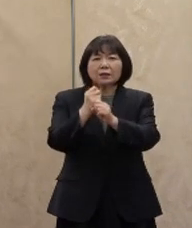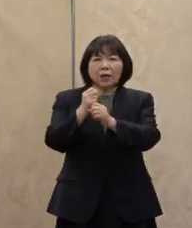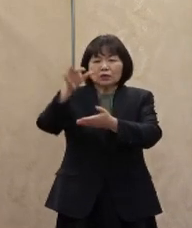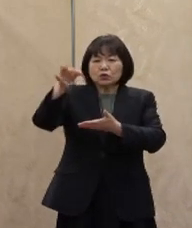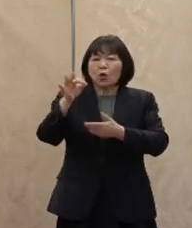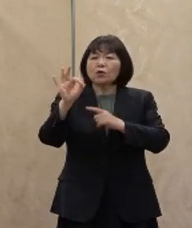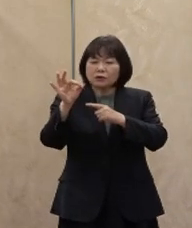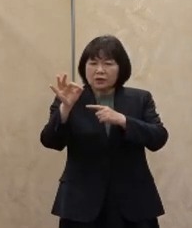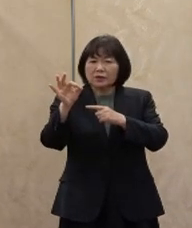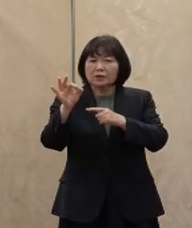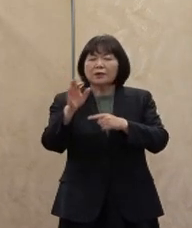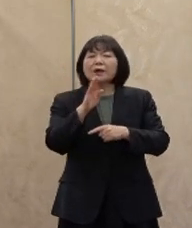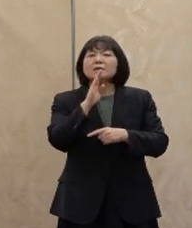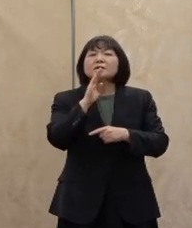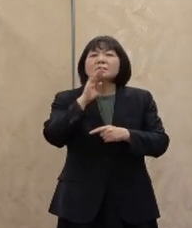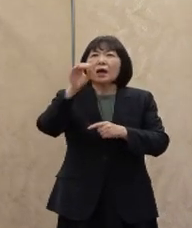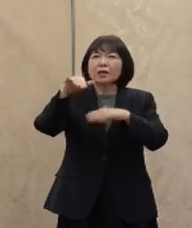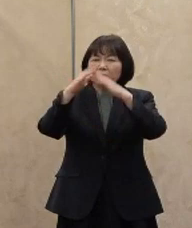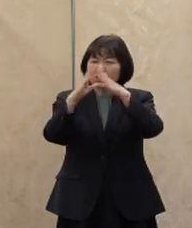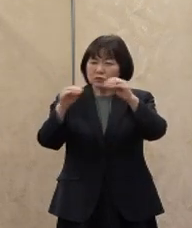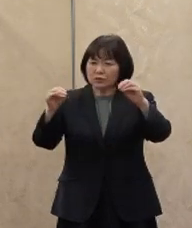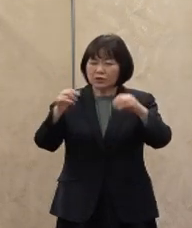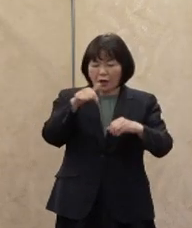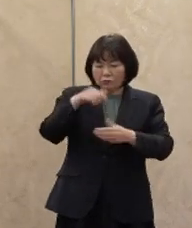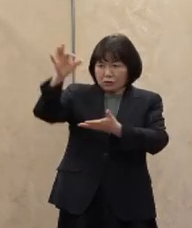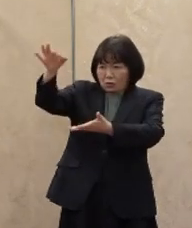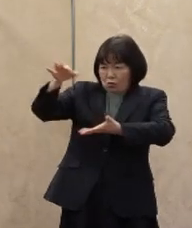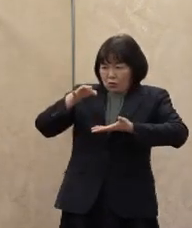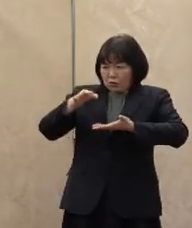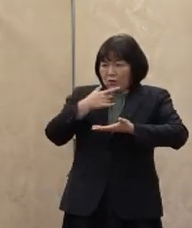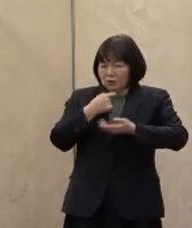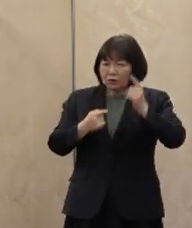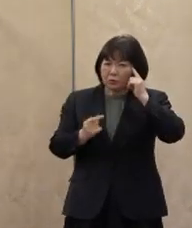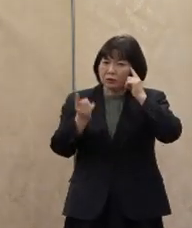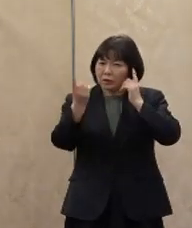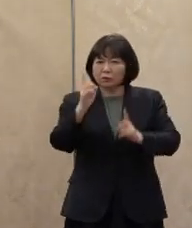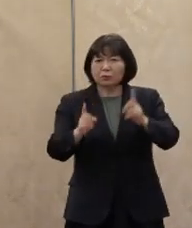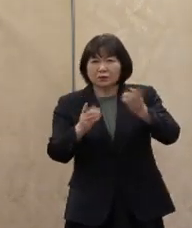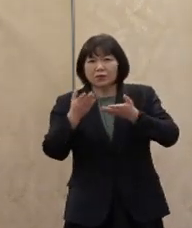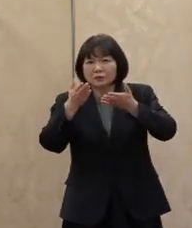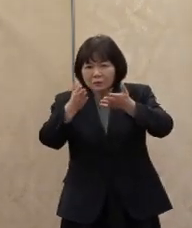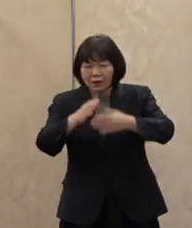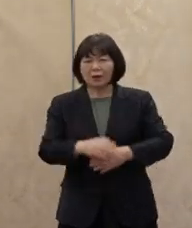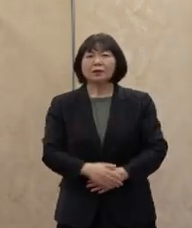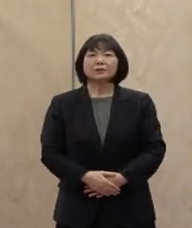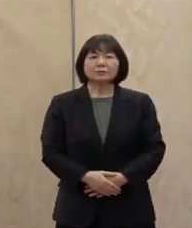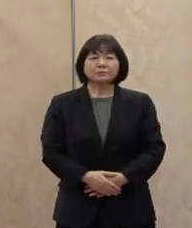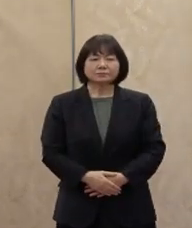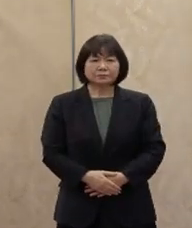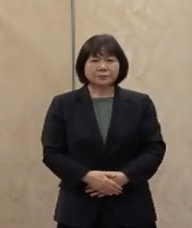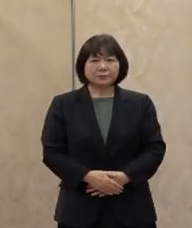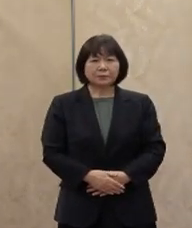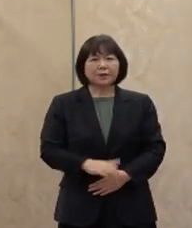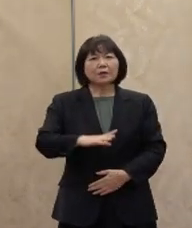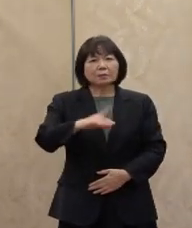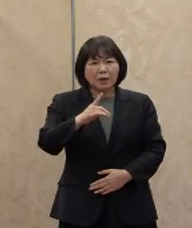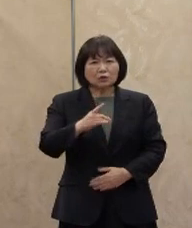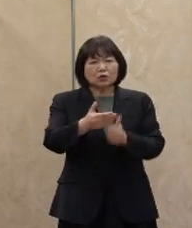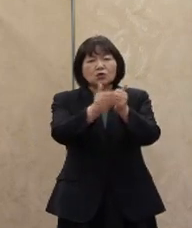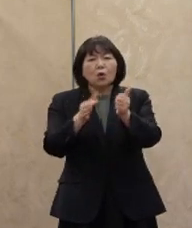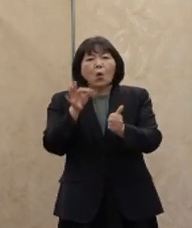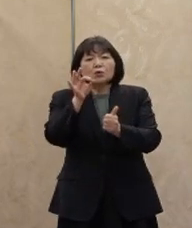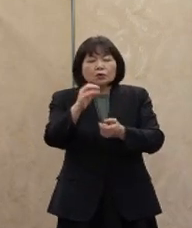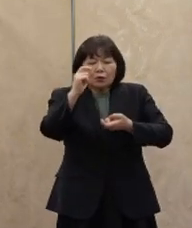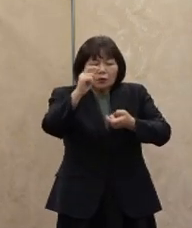ような形でもっと実際に下ろしてほしいという考えなのか、どちらですか？ まず補償という言葉にはこだわります